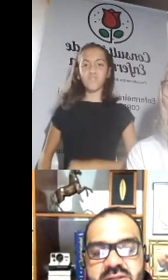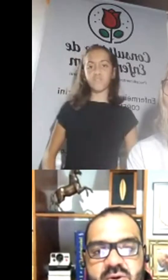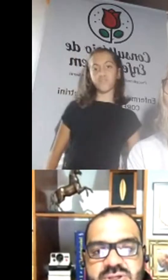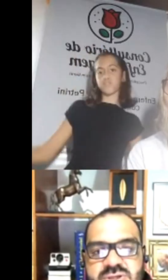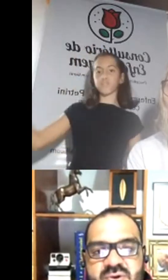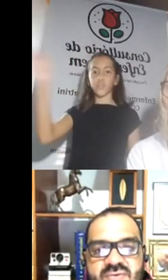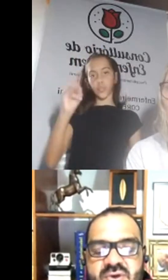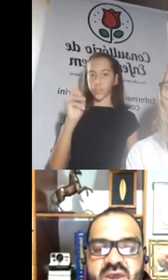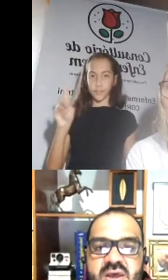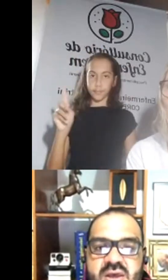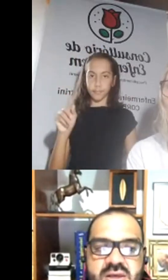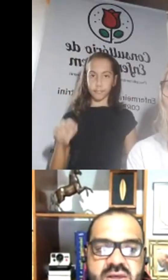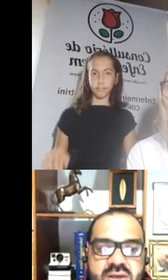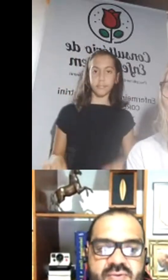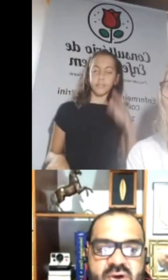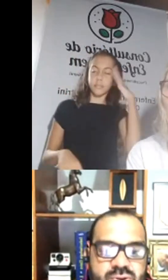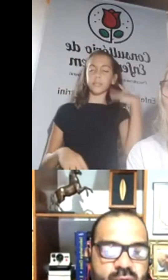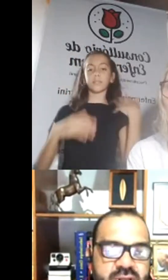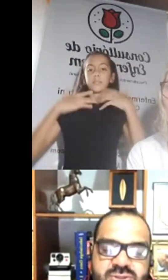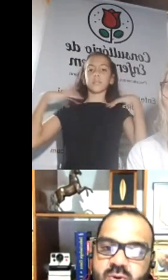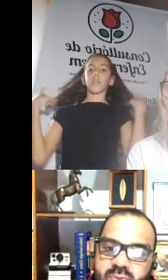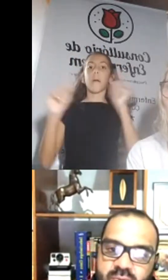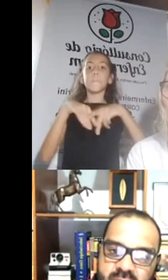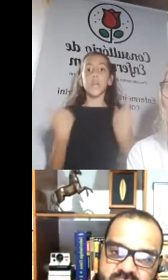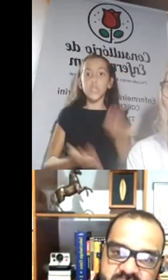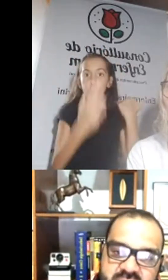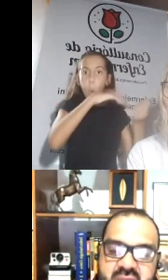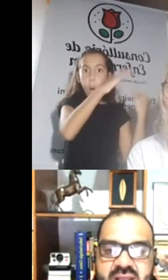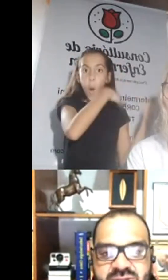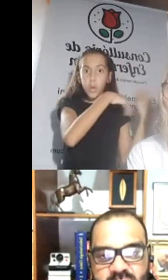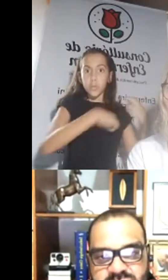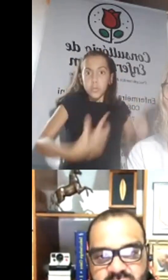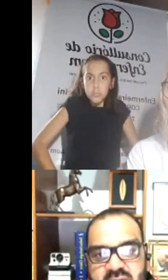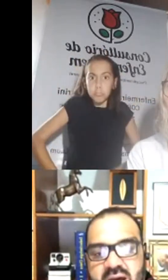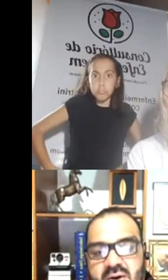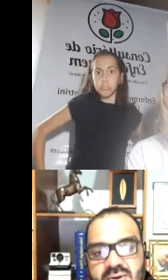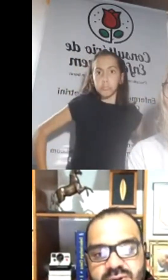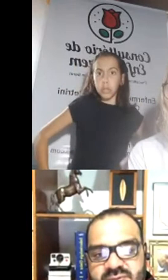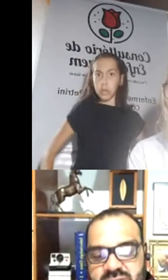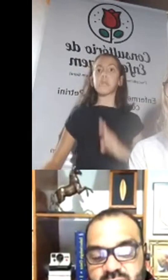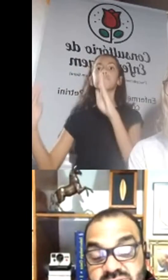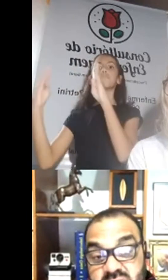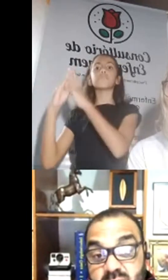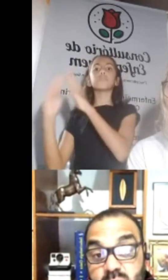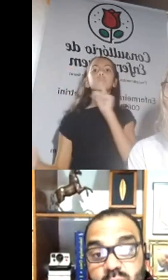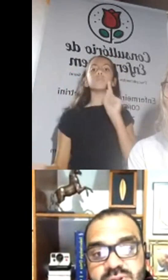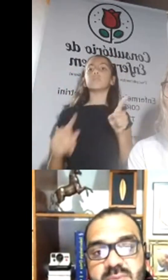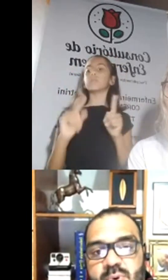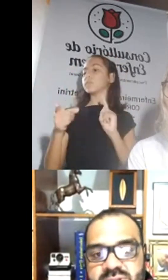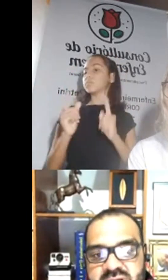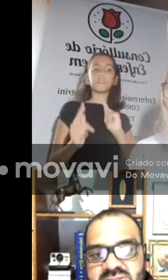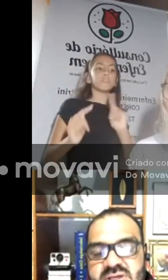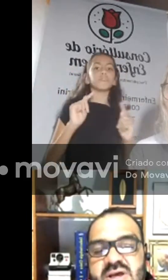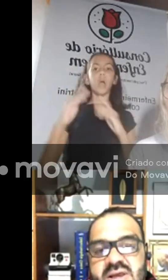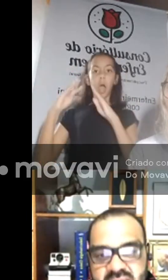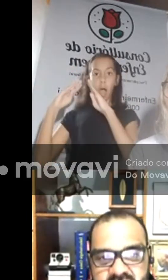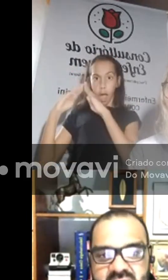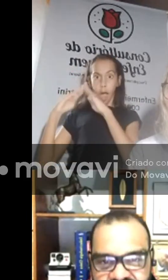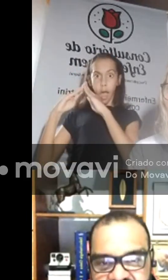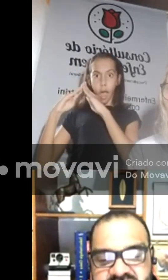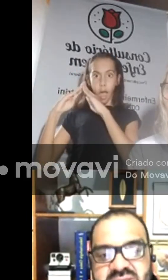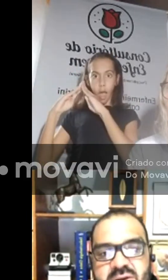assim. Então a gente vai ver que fatores como genético, emocional e outros fatores têm muita importância